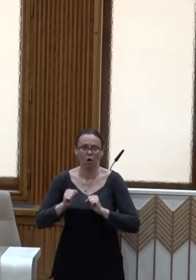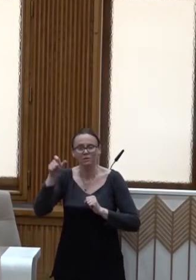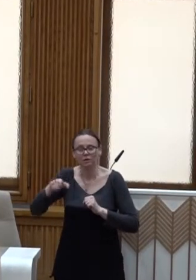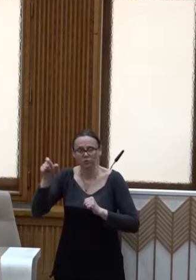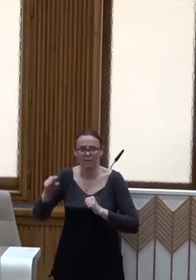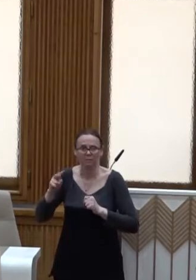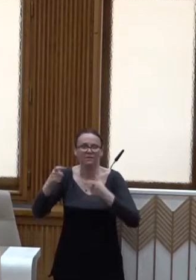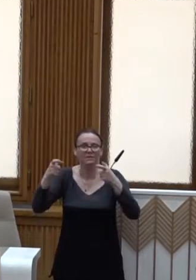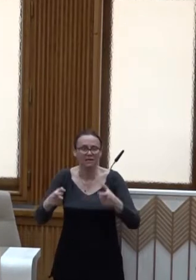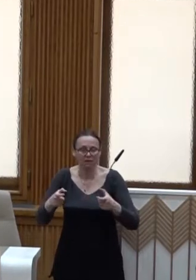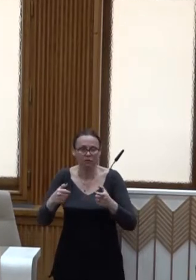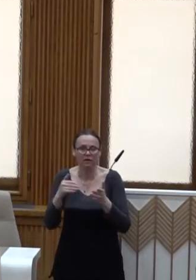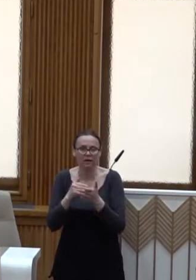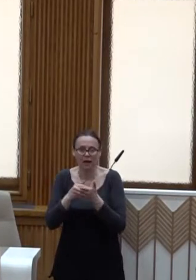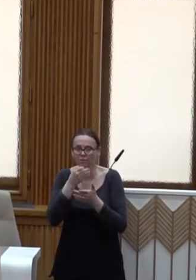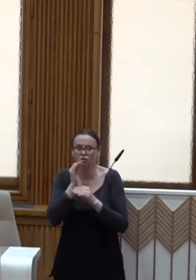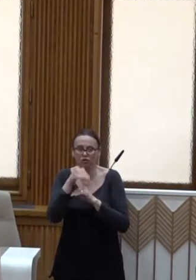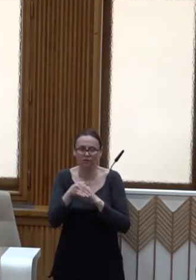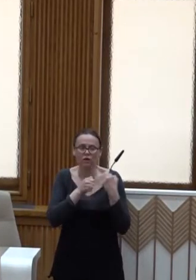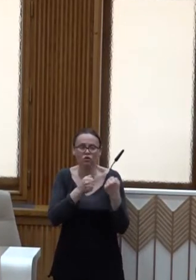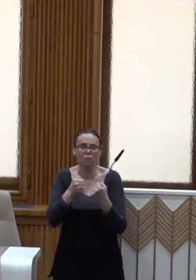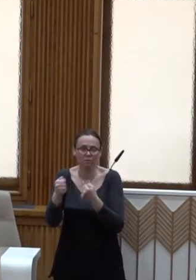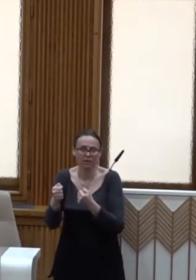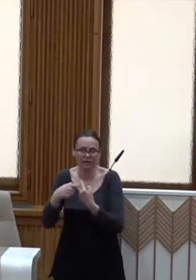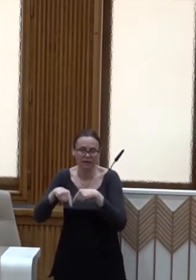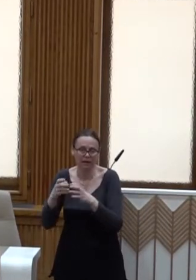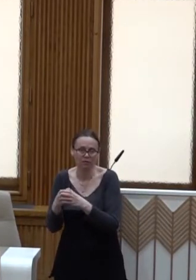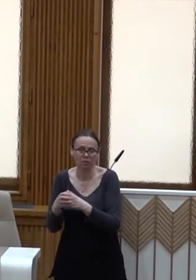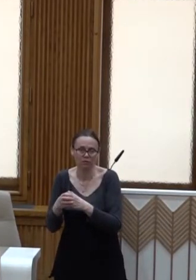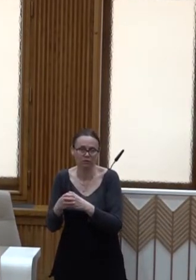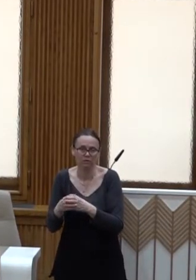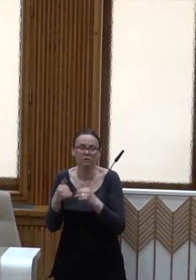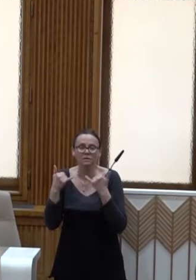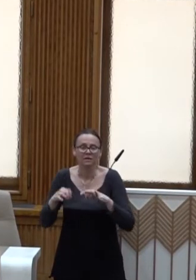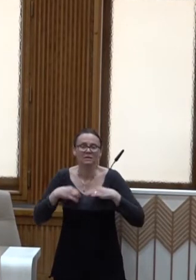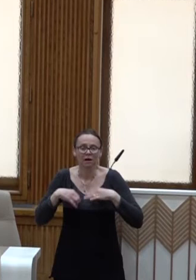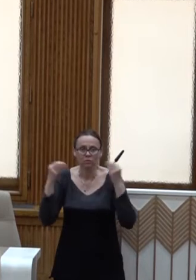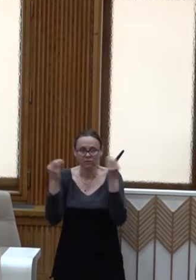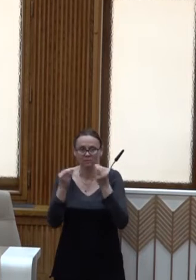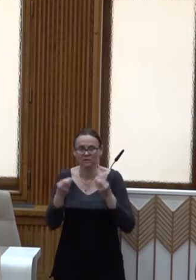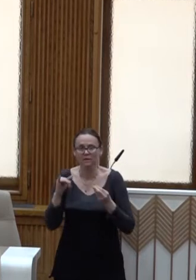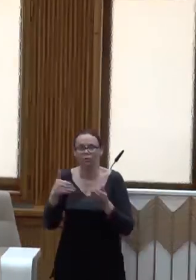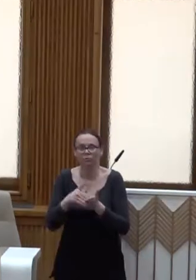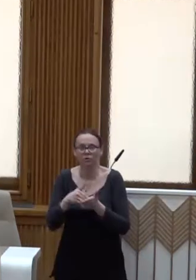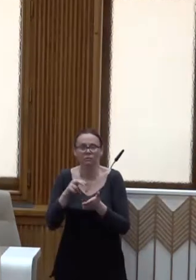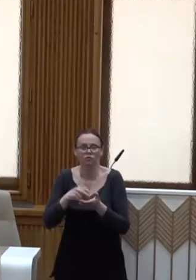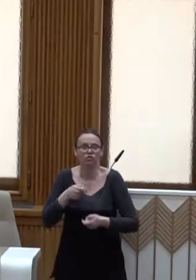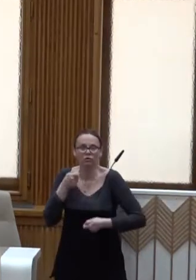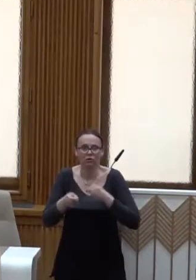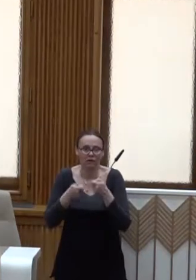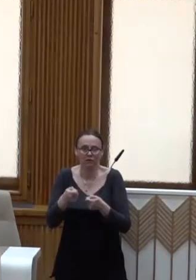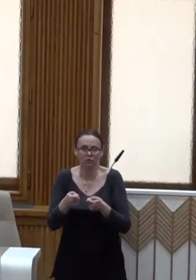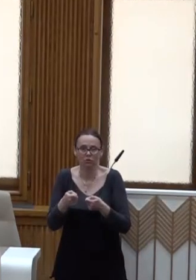več mobilnih enot. Zdaj, v zdravstvenem sistemu je potrebno še dodatno,